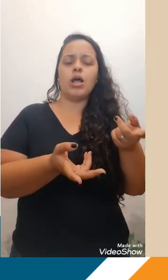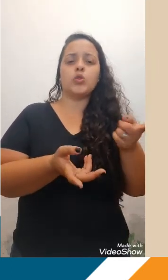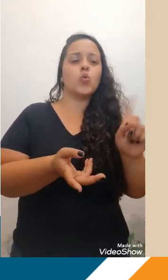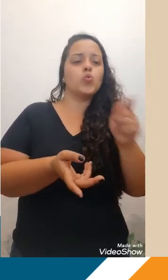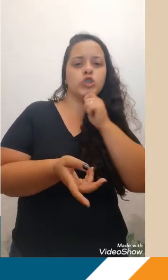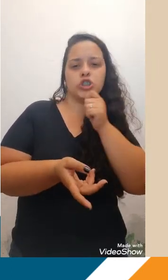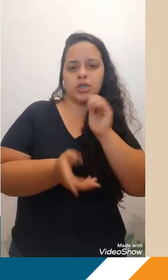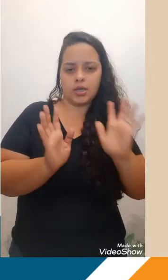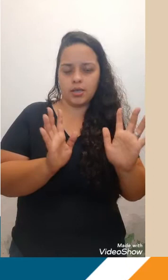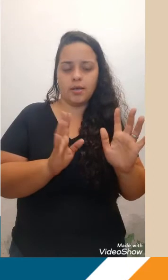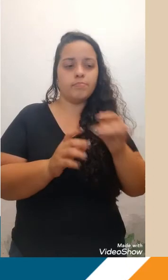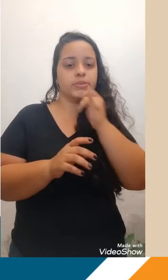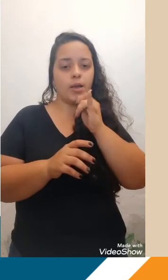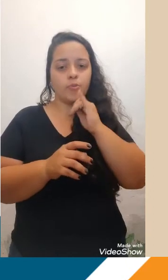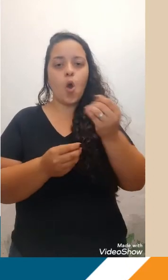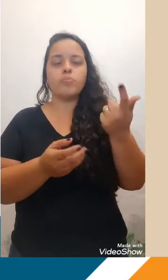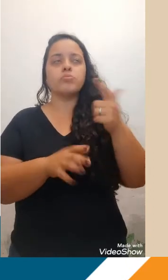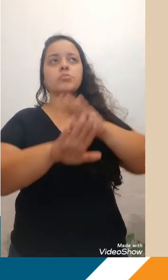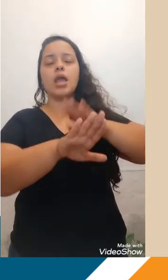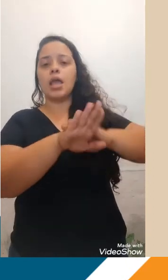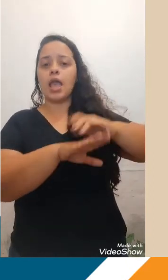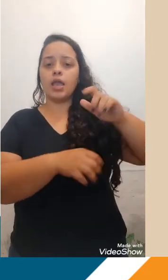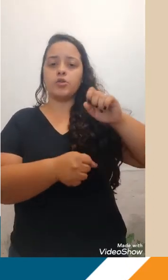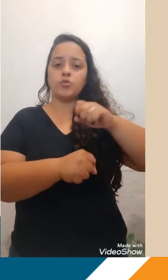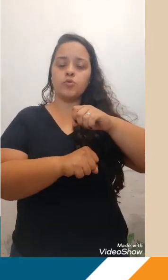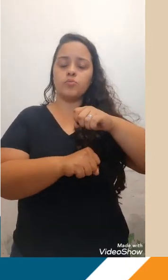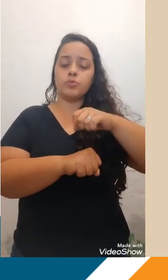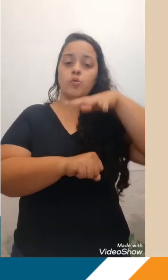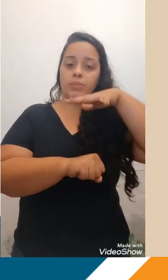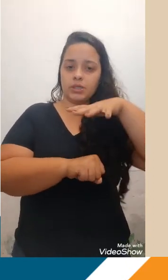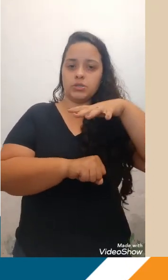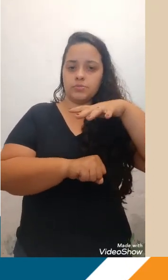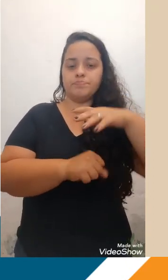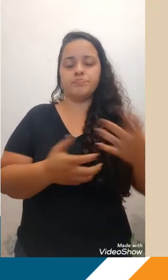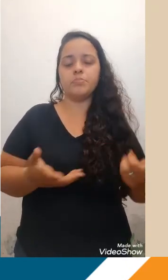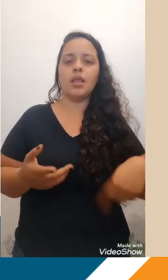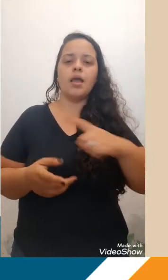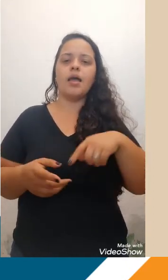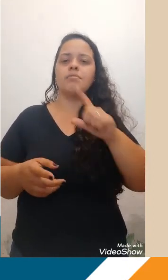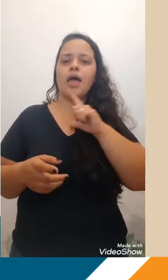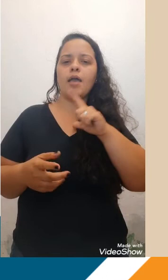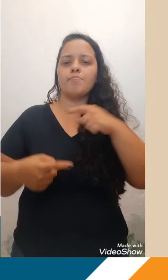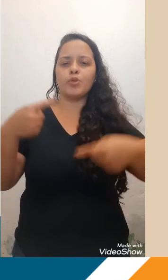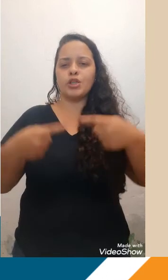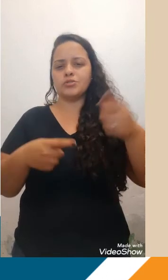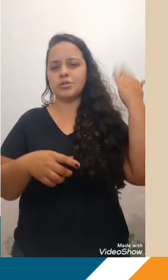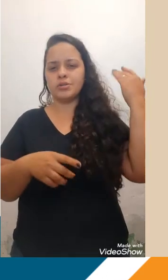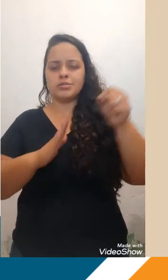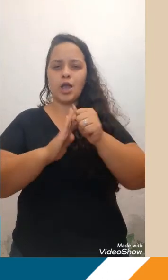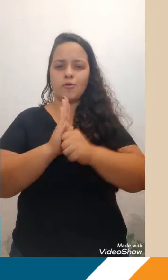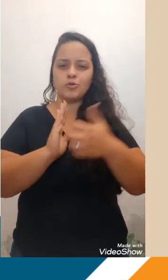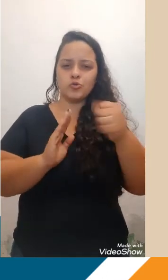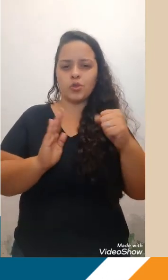não tinham, como, por exemplo, os ideais iluministas, que inspiraram importantes movimentos políticos na transição do século